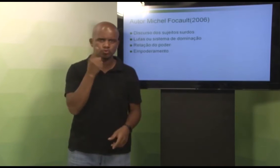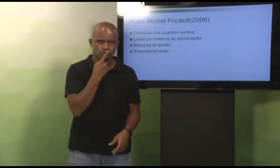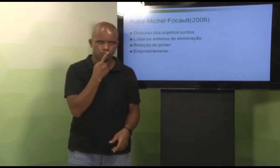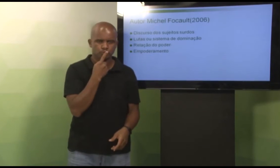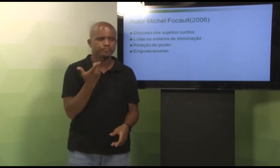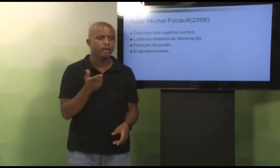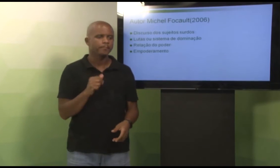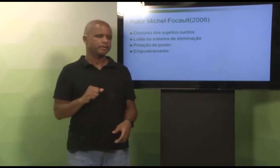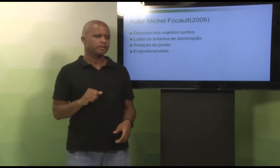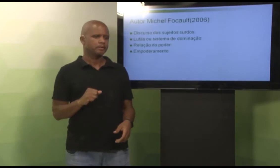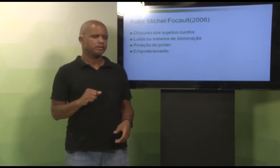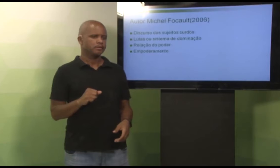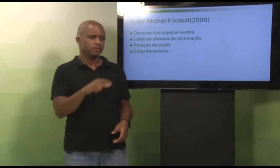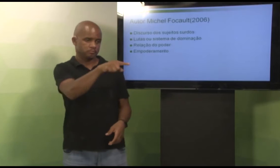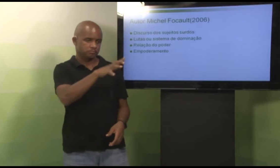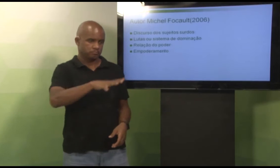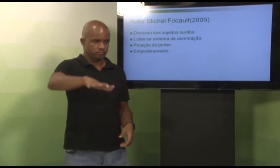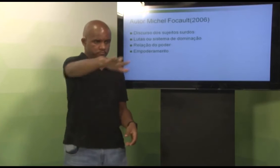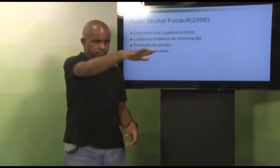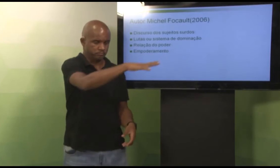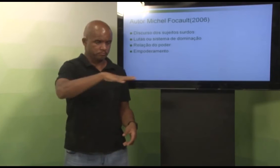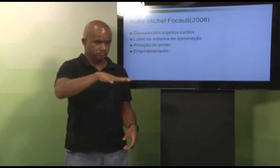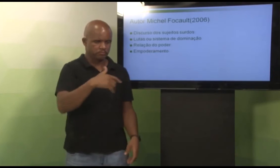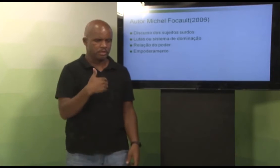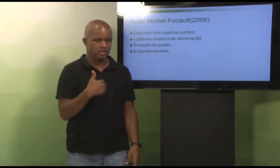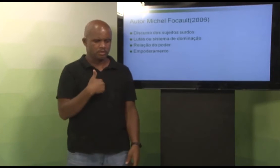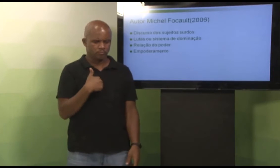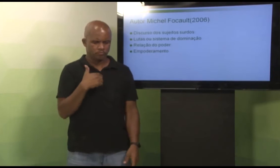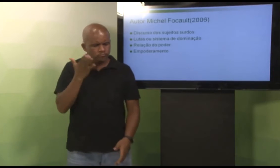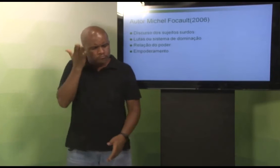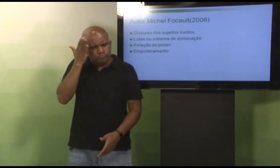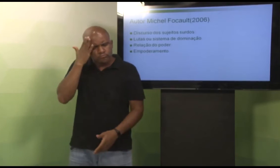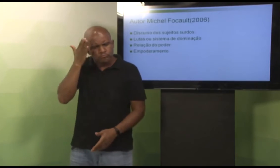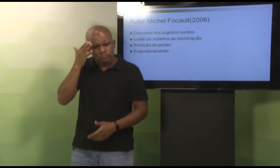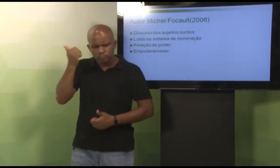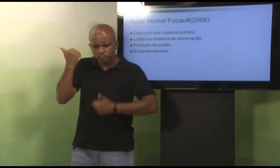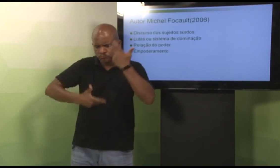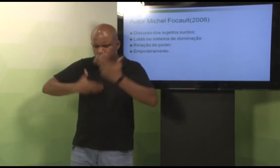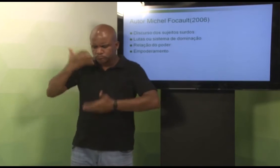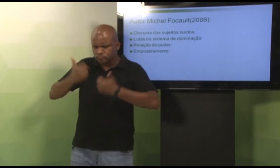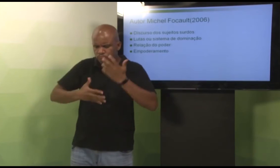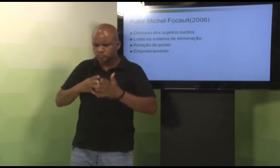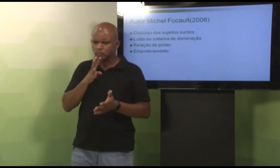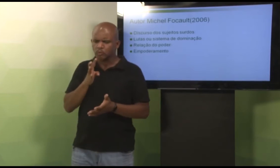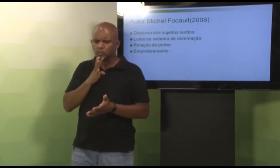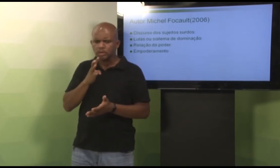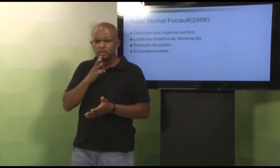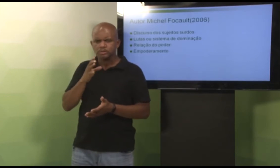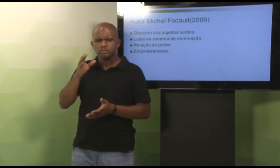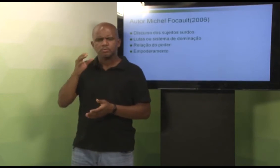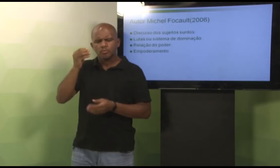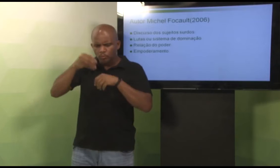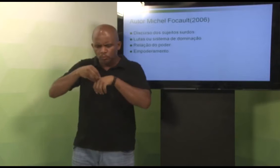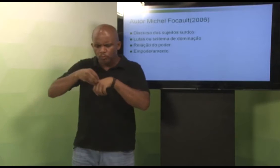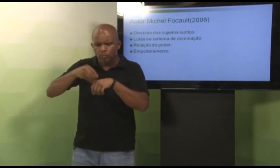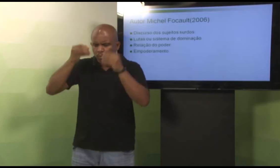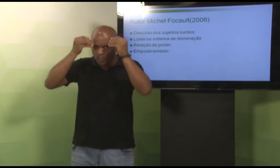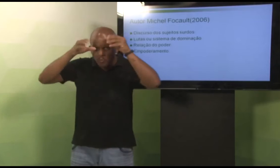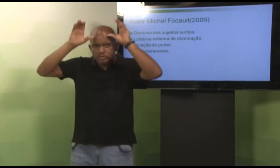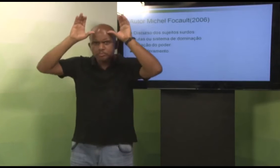grupos. Vamos focar no grupo de surdos, a comunidade surda. Então, eu